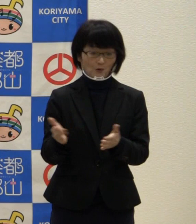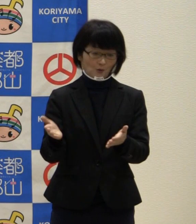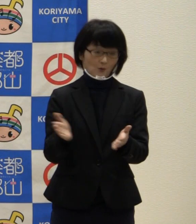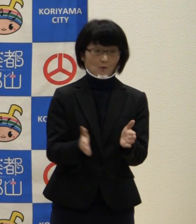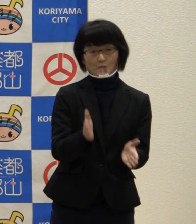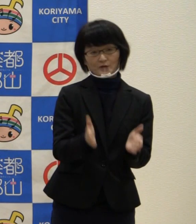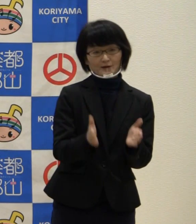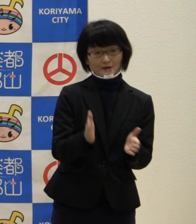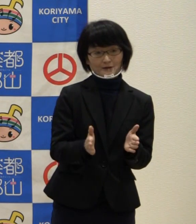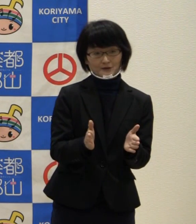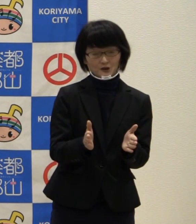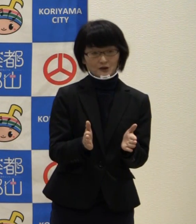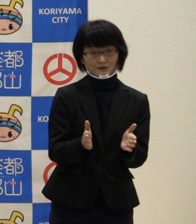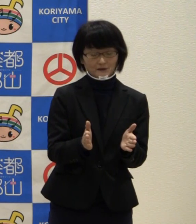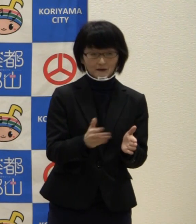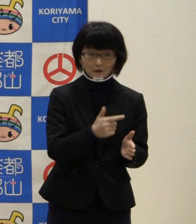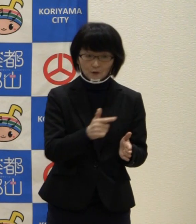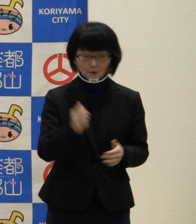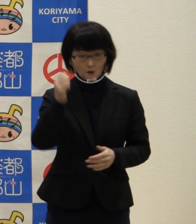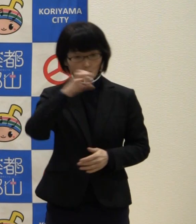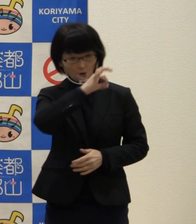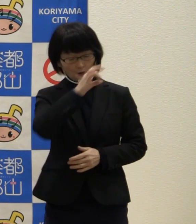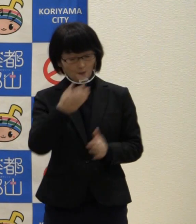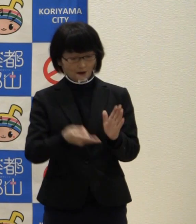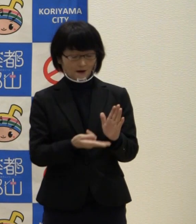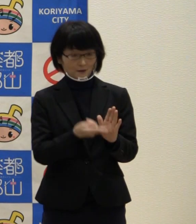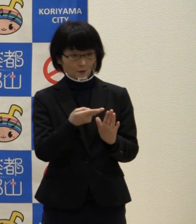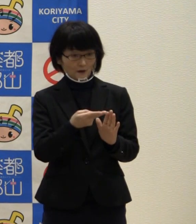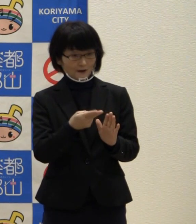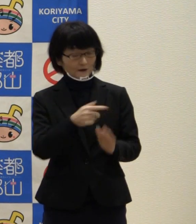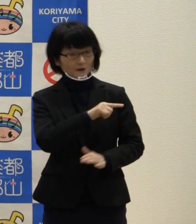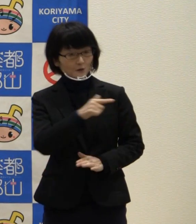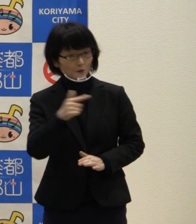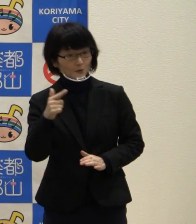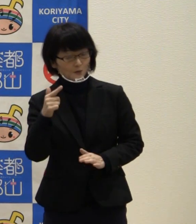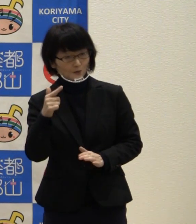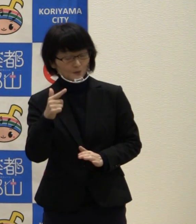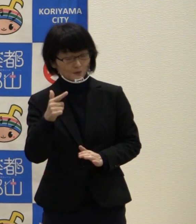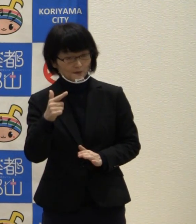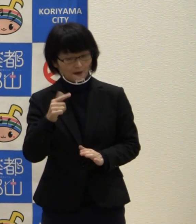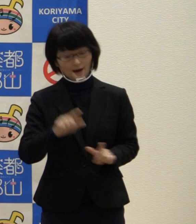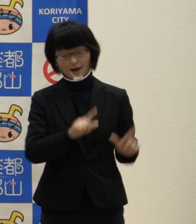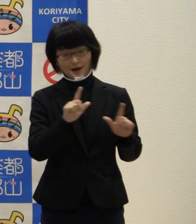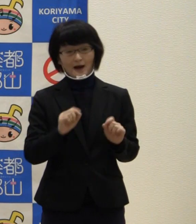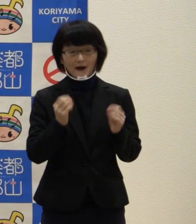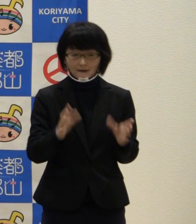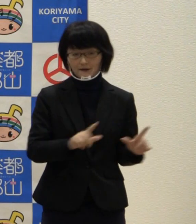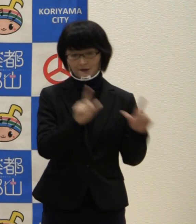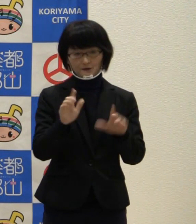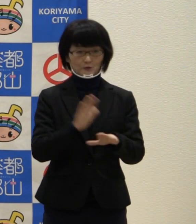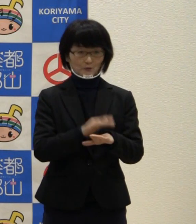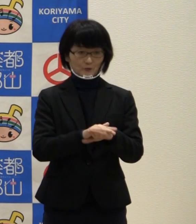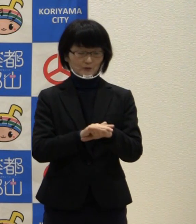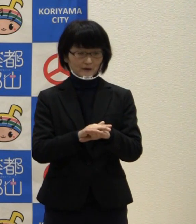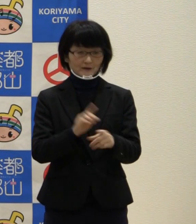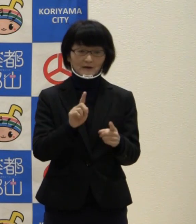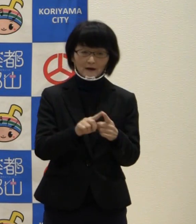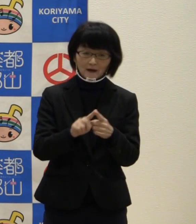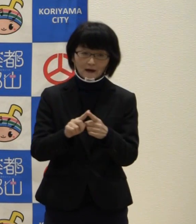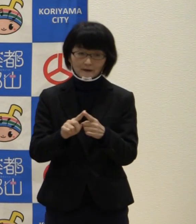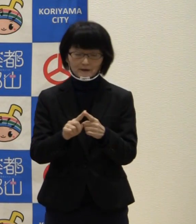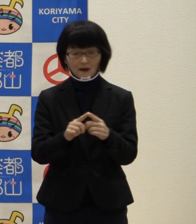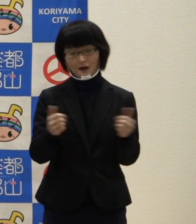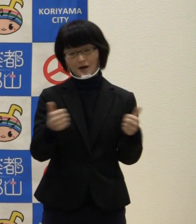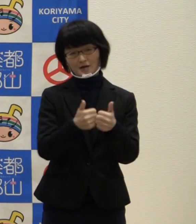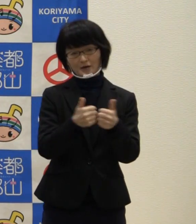か、旅館等が行う宿泊検証事業、新しい生活様式に対応した会議会合等への支